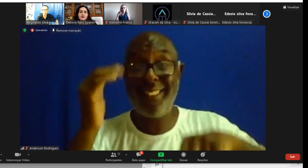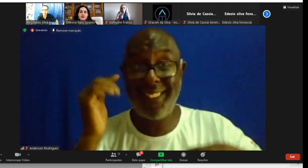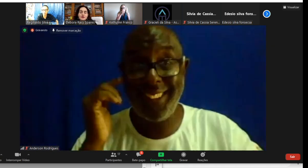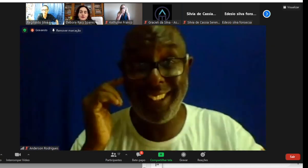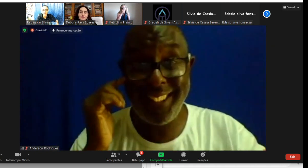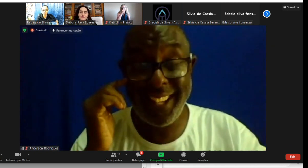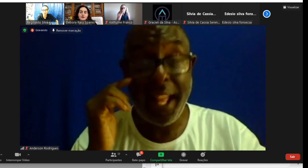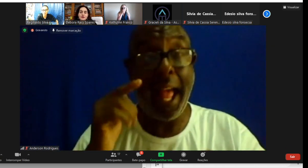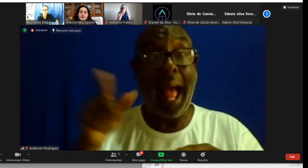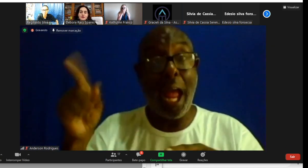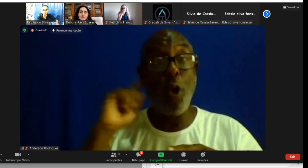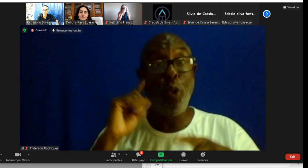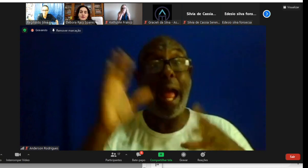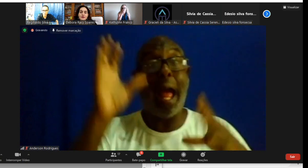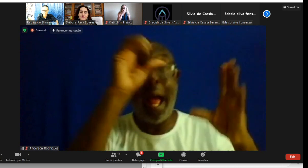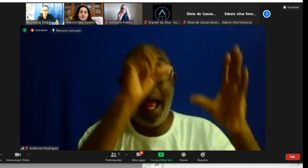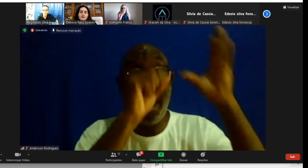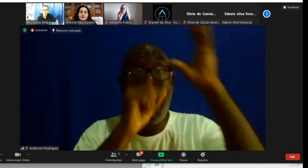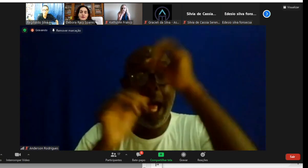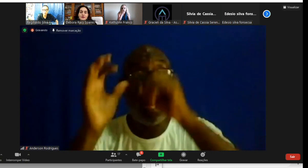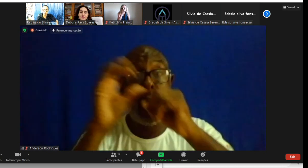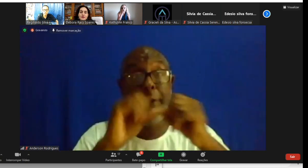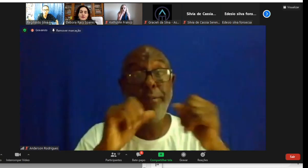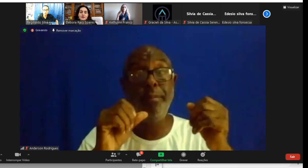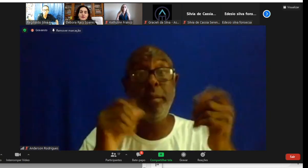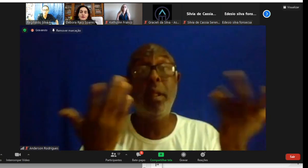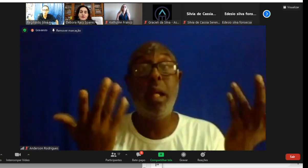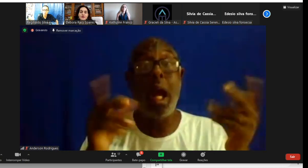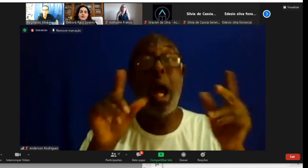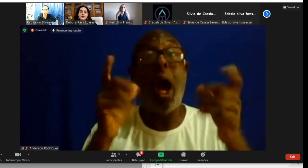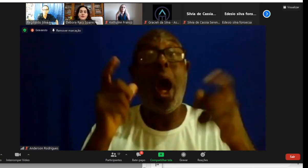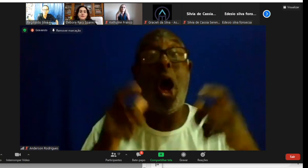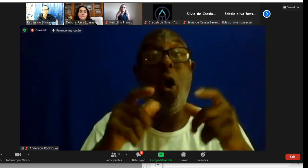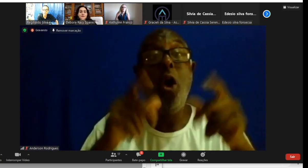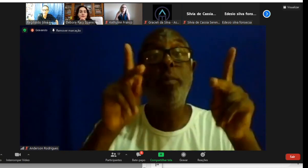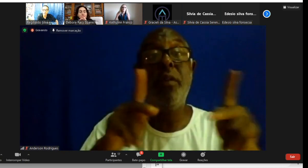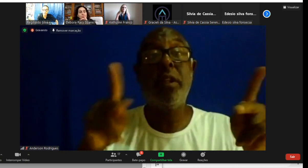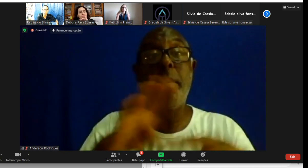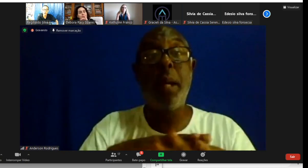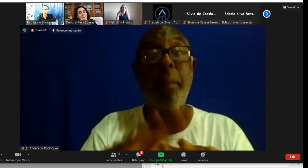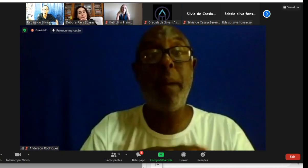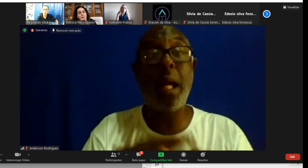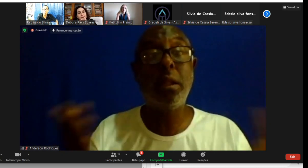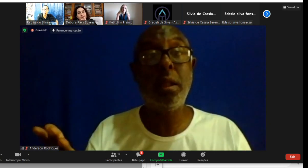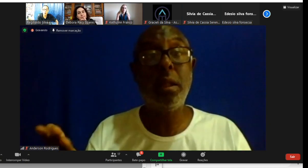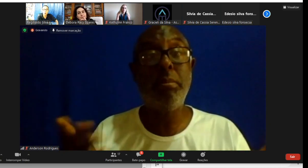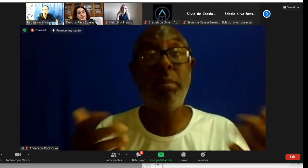um vocabulário, entende? Então quando nós começamos a aprender,